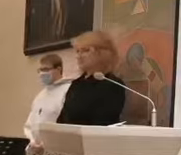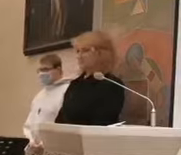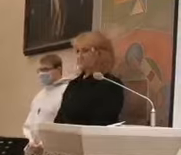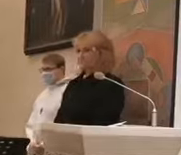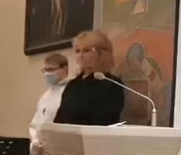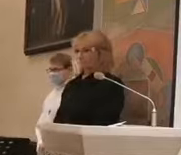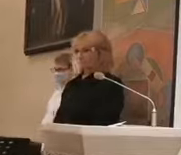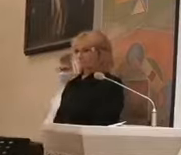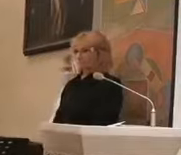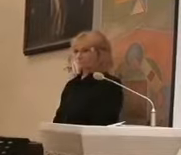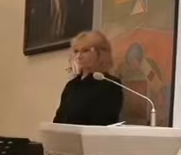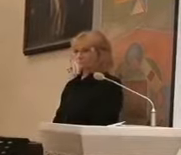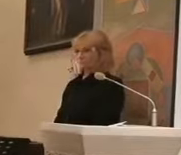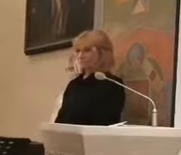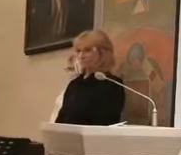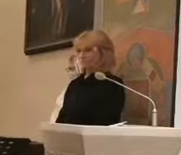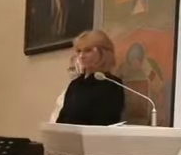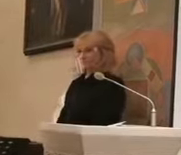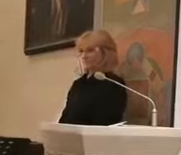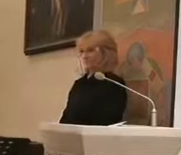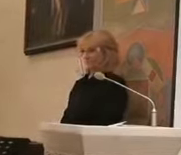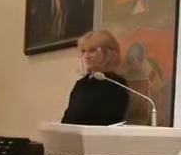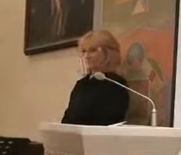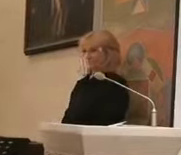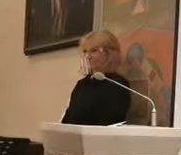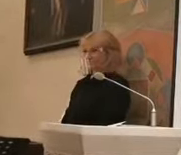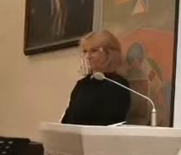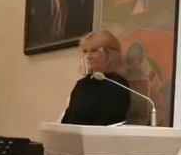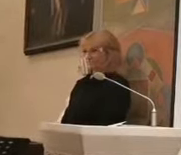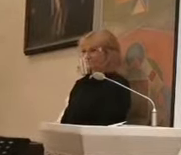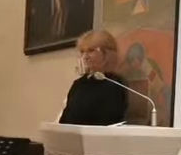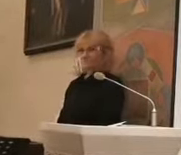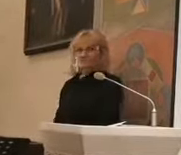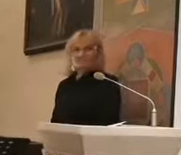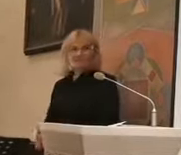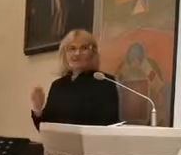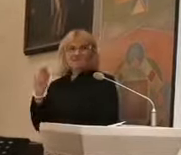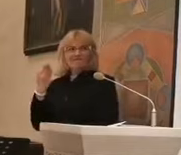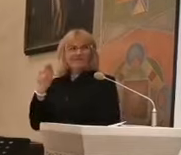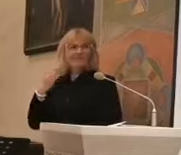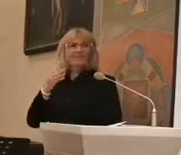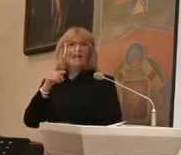Jeremiasz Polak wita serdecznie naszego domu.